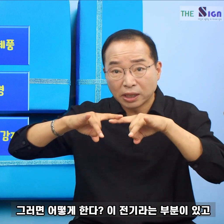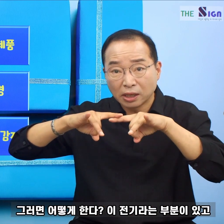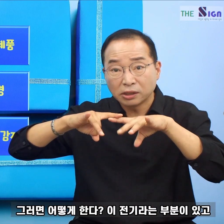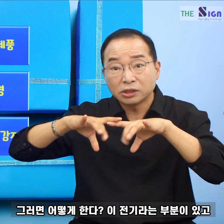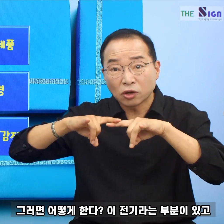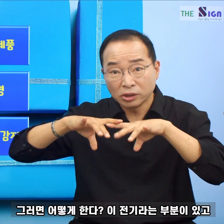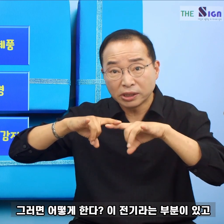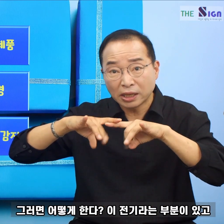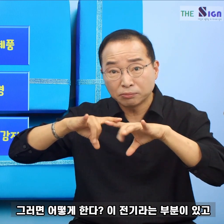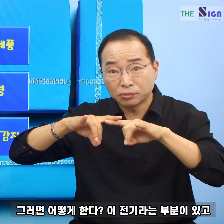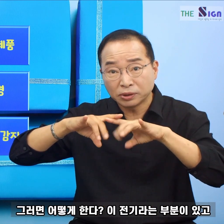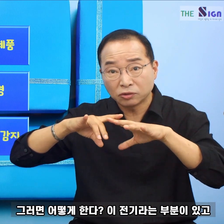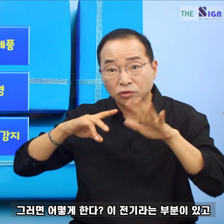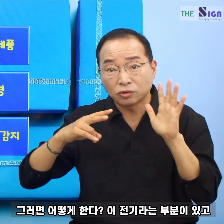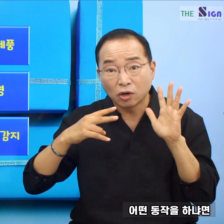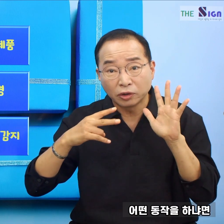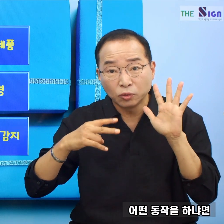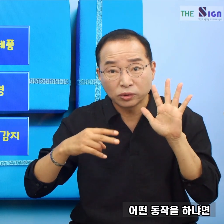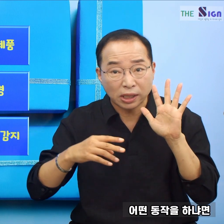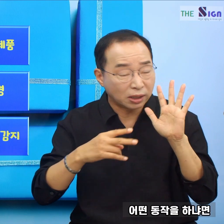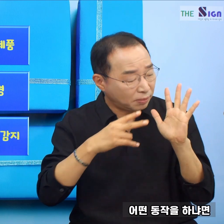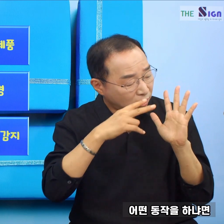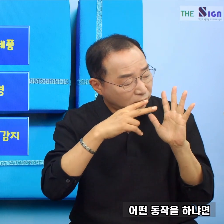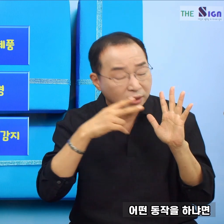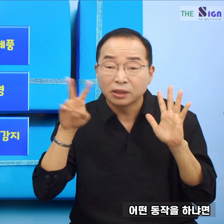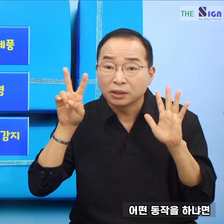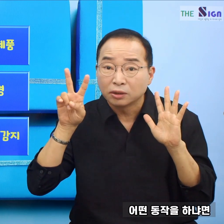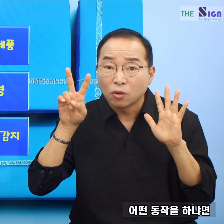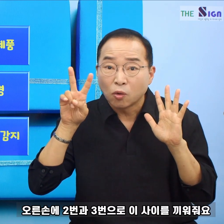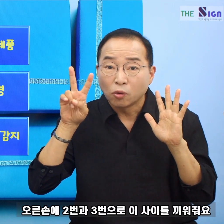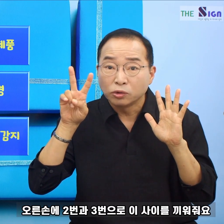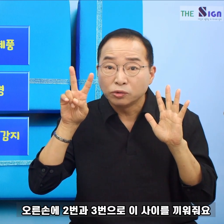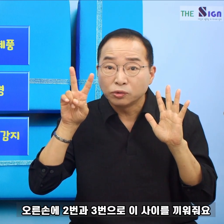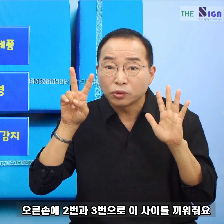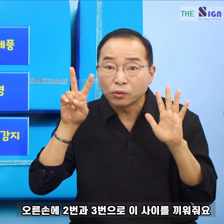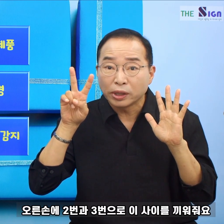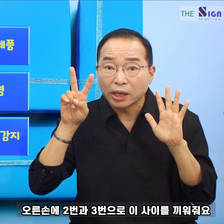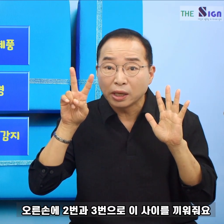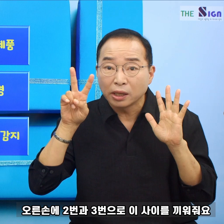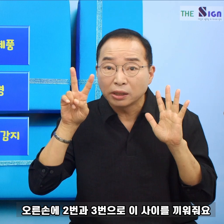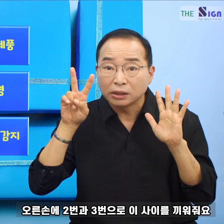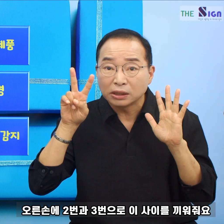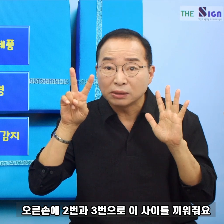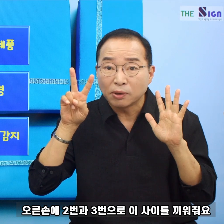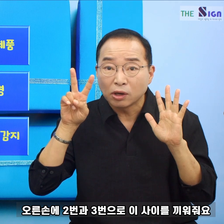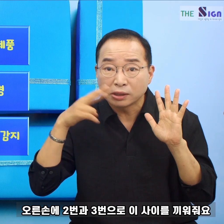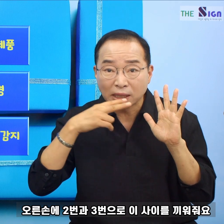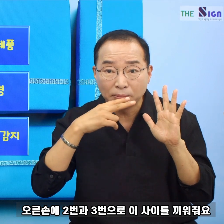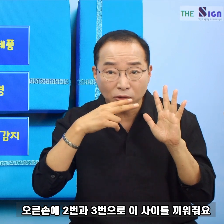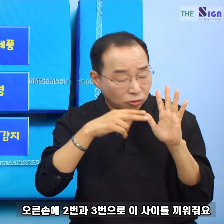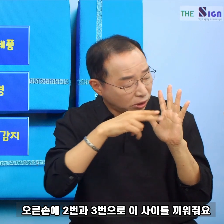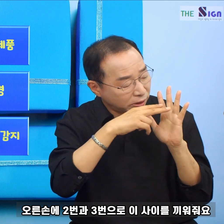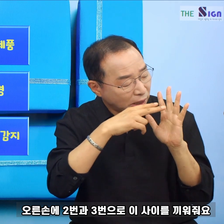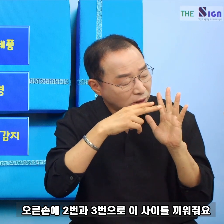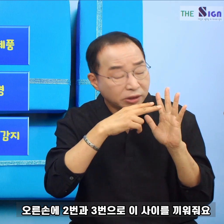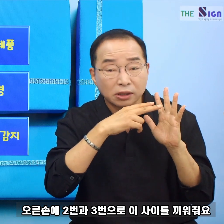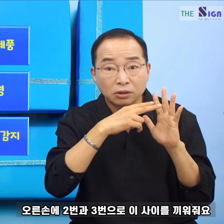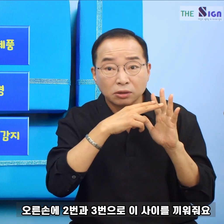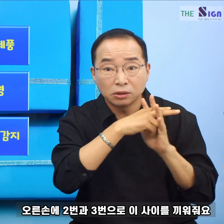이 전기라는 부분이고 어떤 동작 하냐면 오른손에 2번과 3번으로 이 사이를 이제